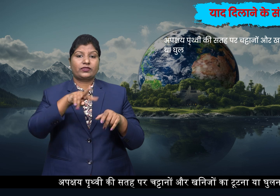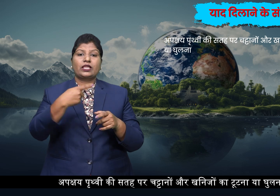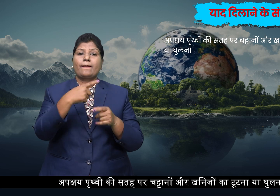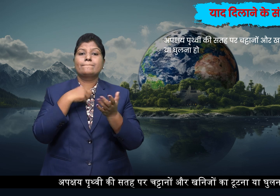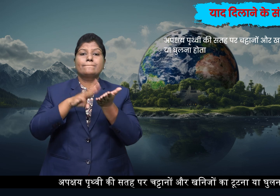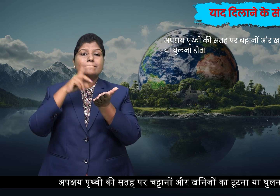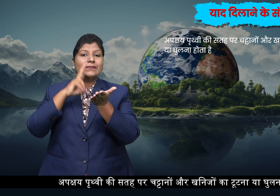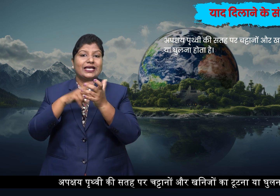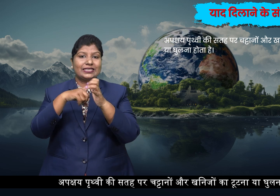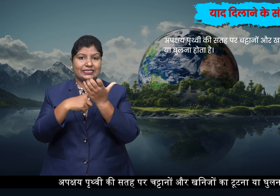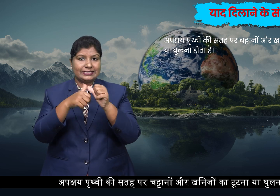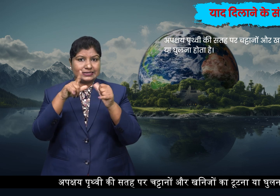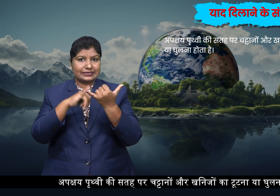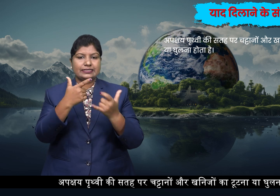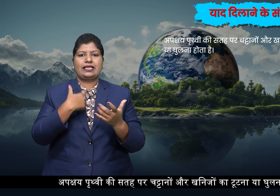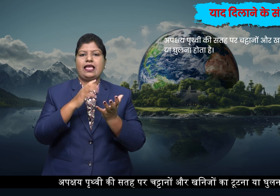घुलना होता है।